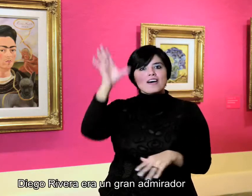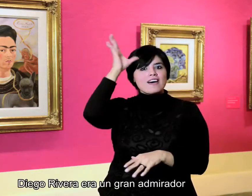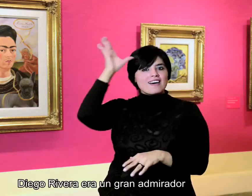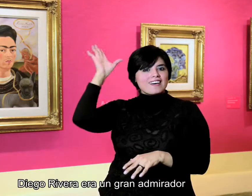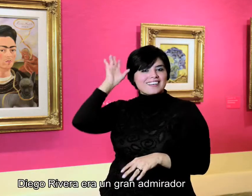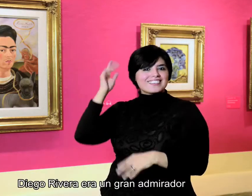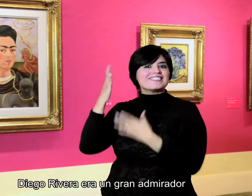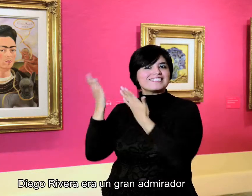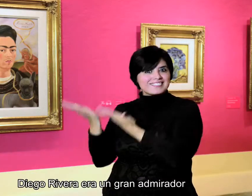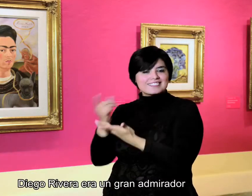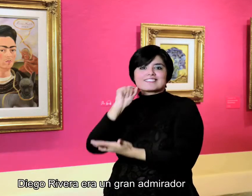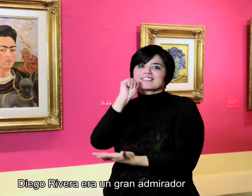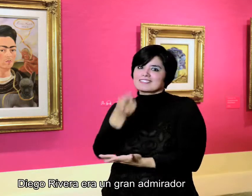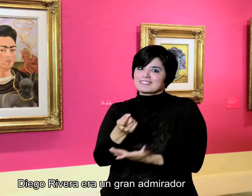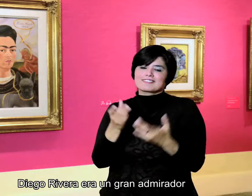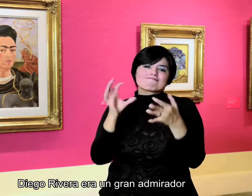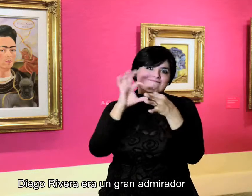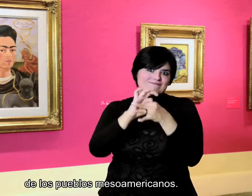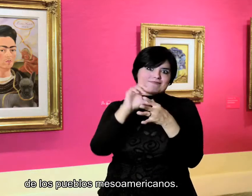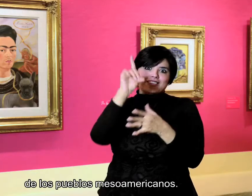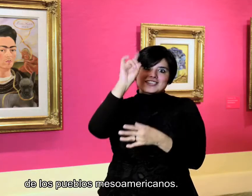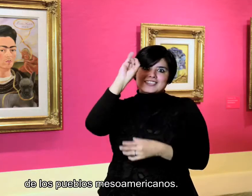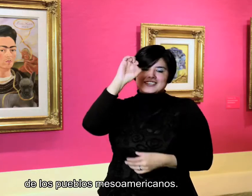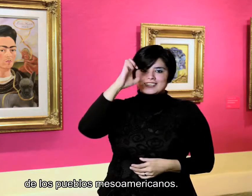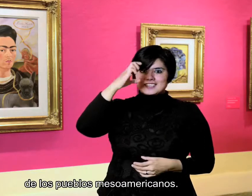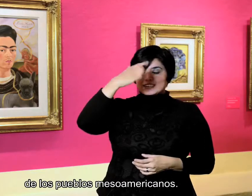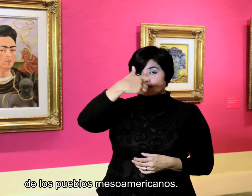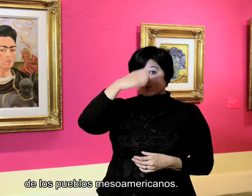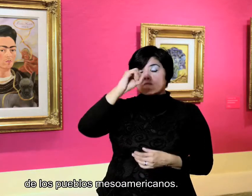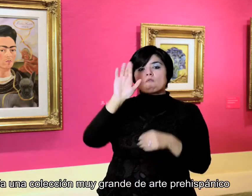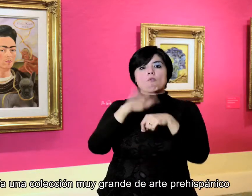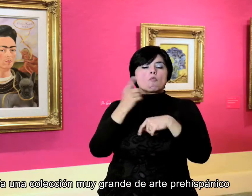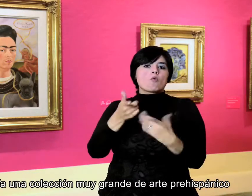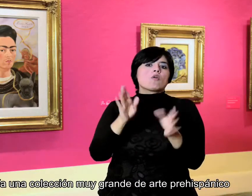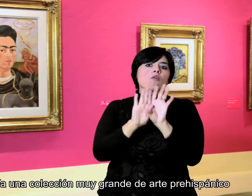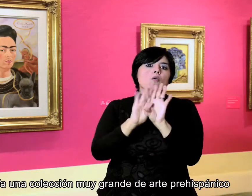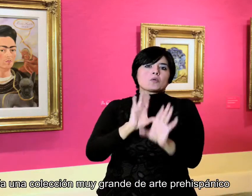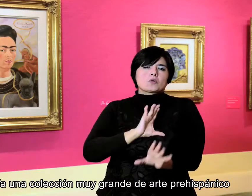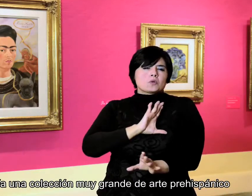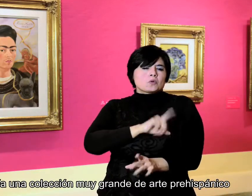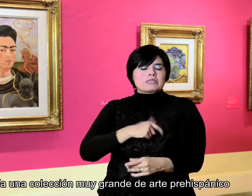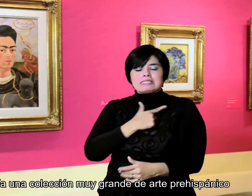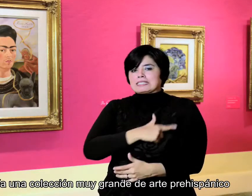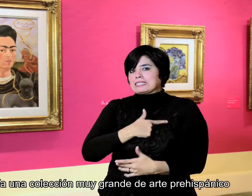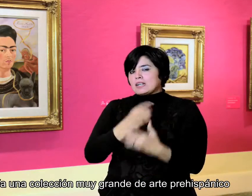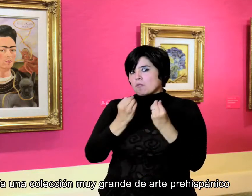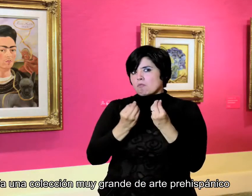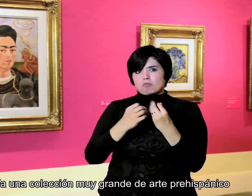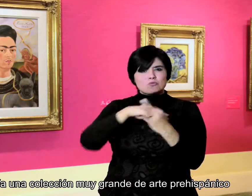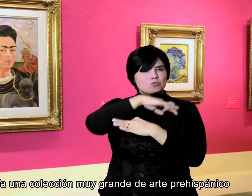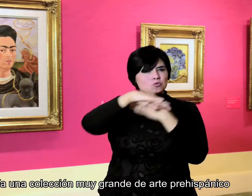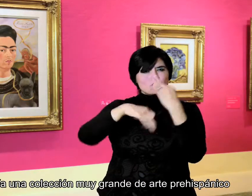Diego Rivera era un gran admirador de los pueblos mesoamericanos, poseía una colección muy grande de arte